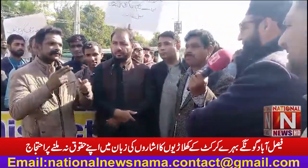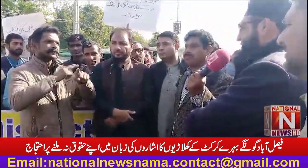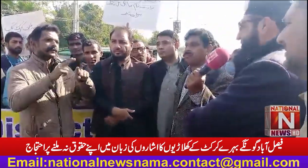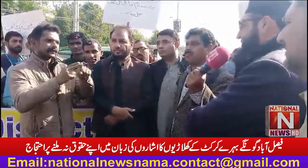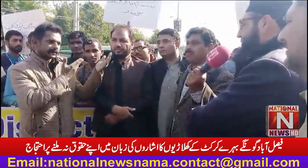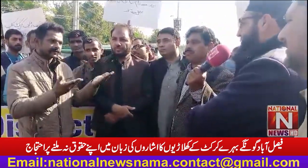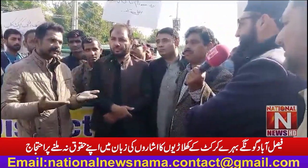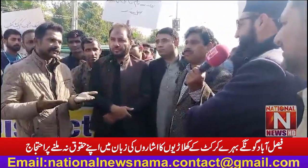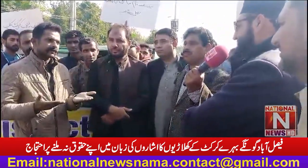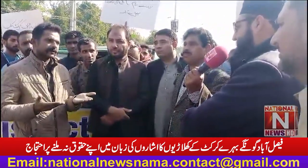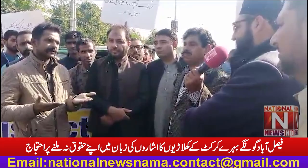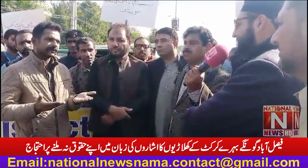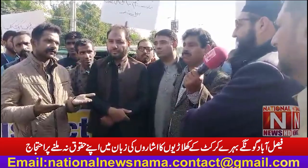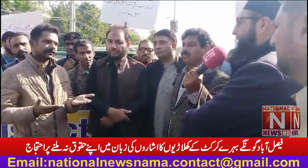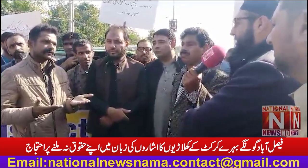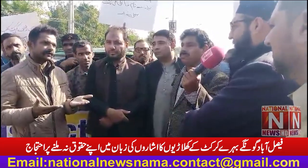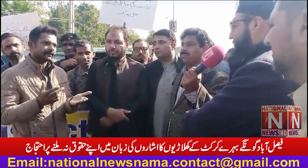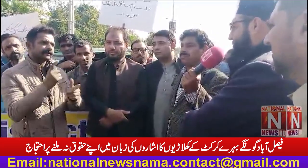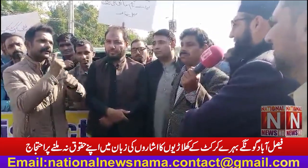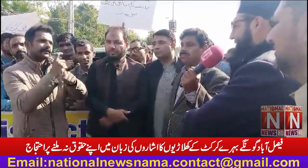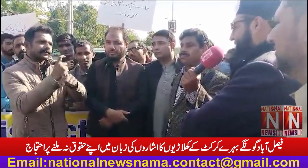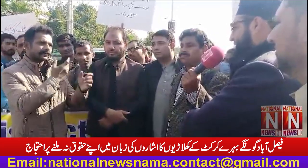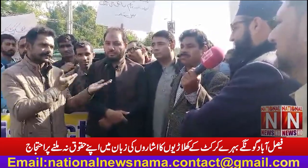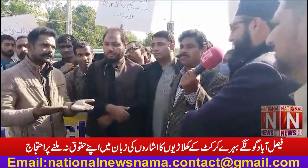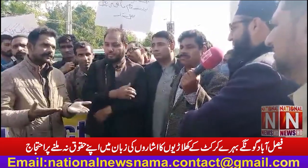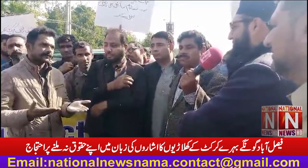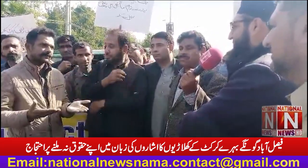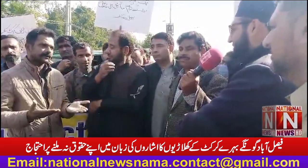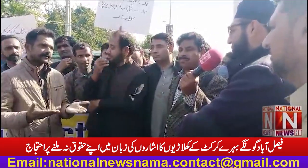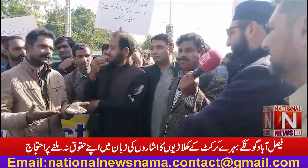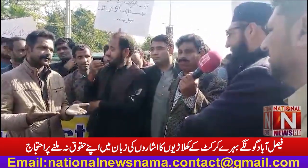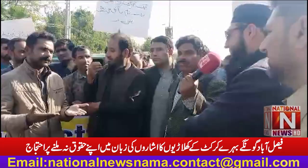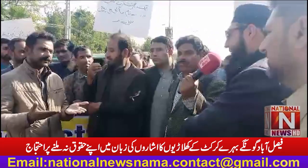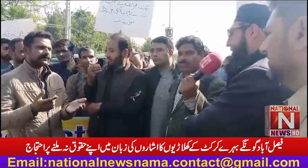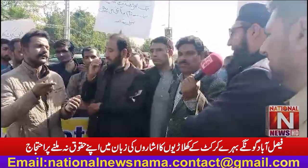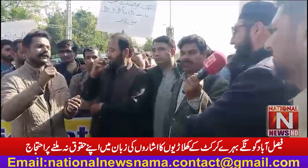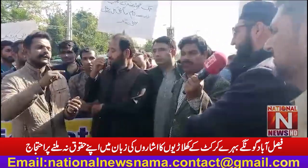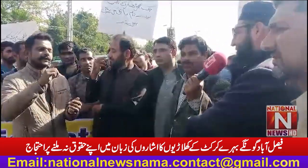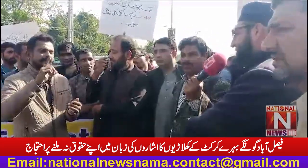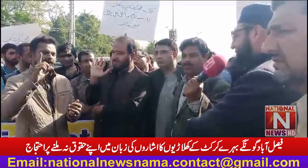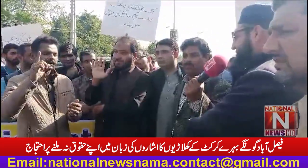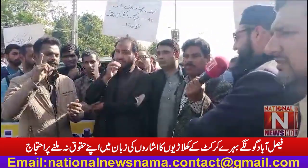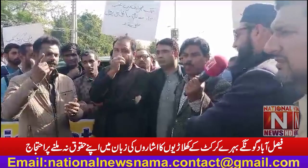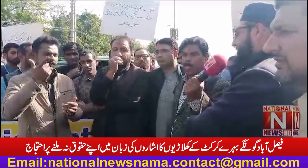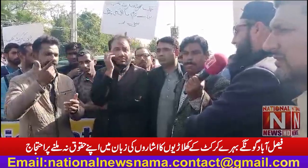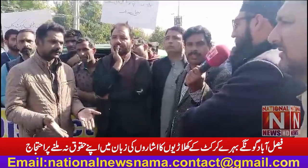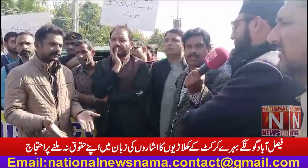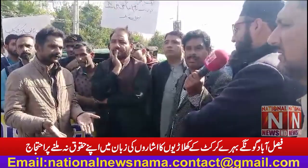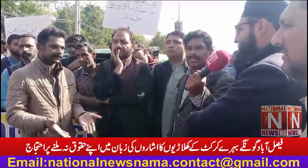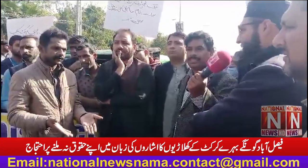है is तोरा है यहाँ है और हमरे भीबी में शाय है किक्कर